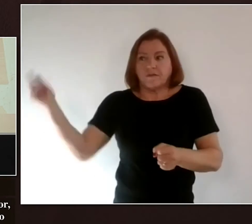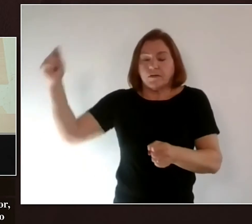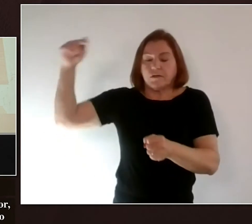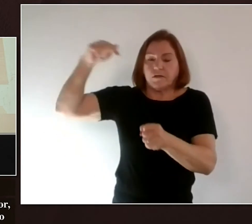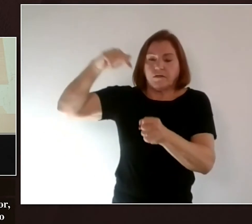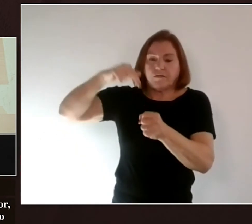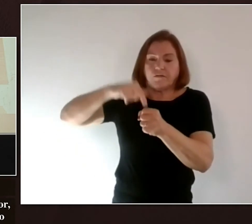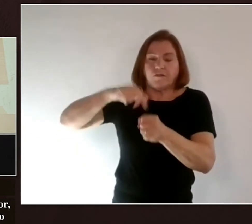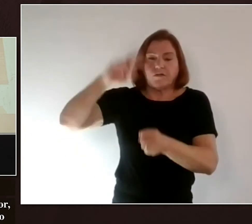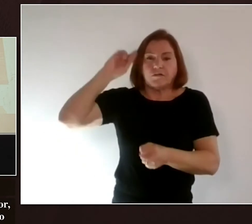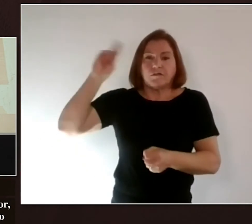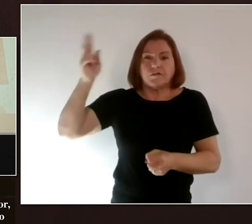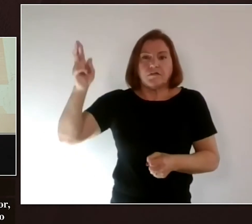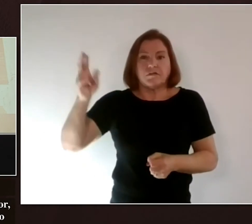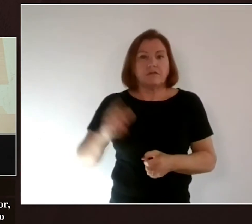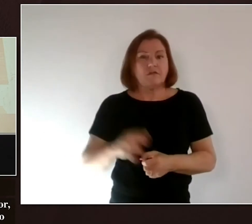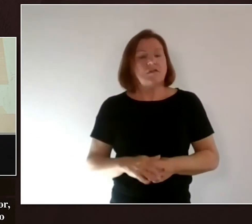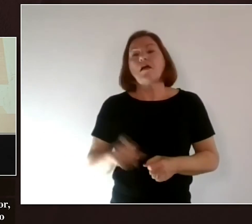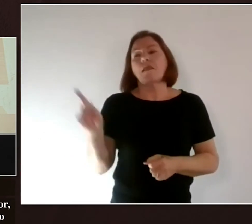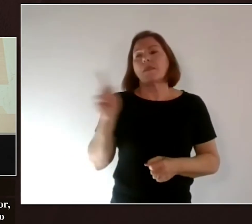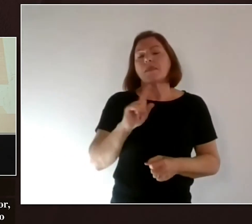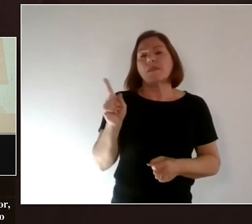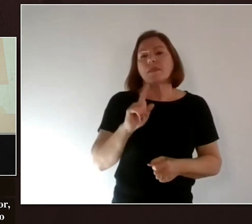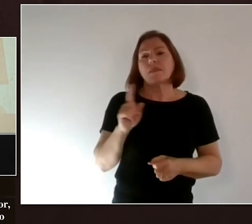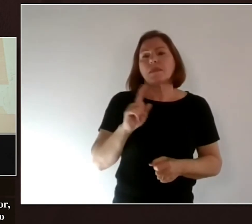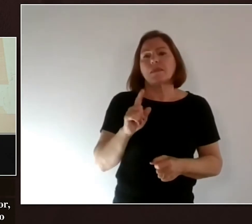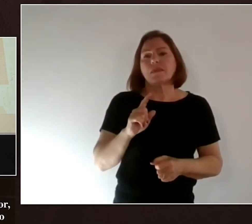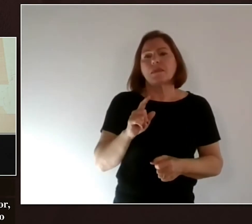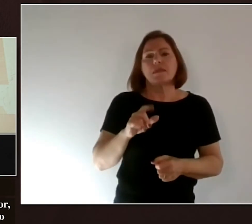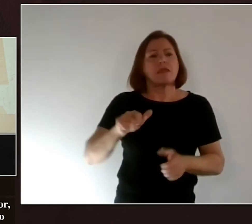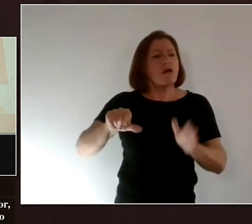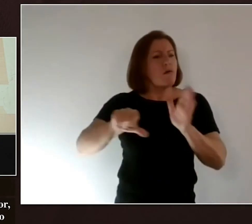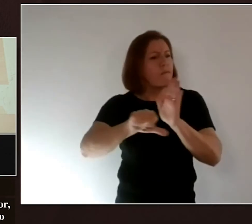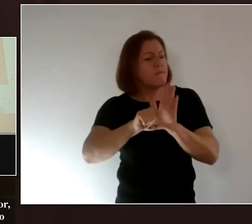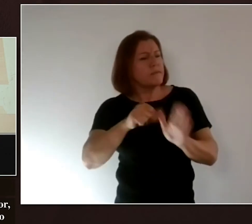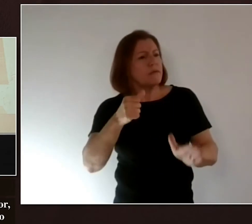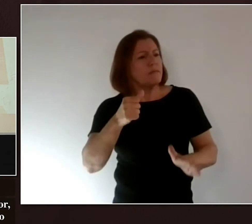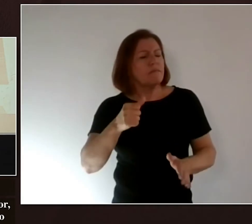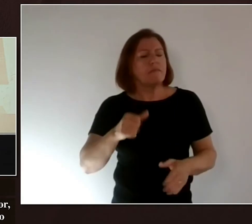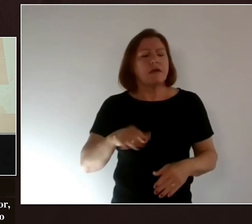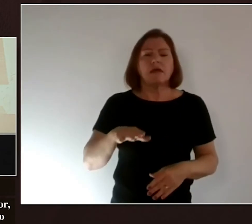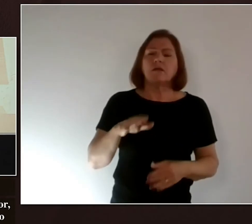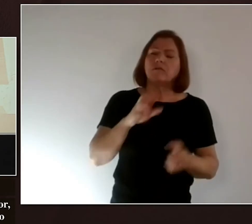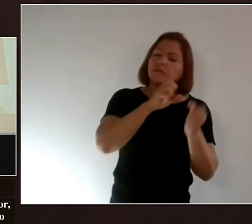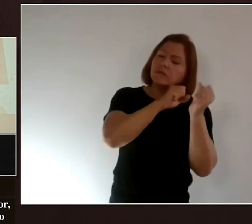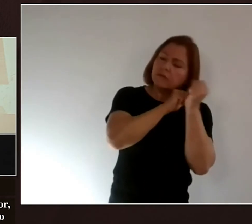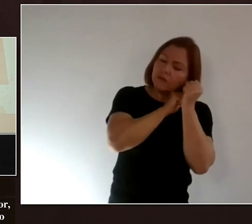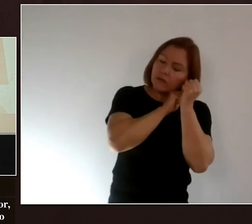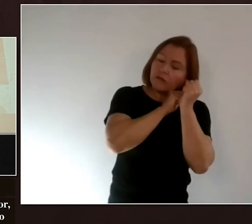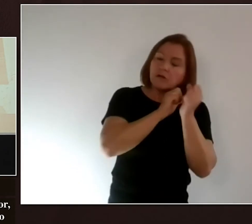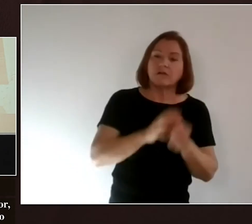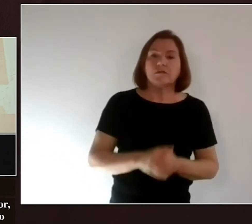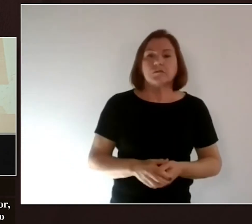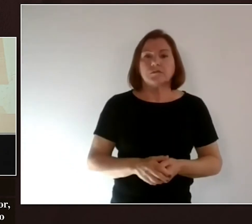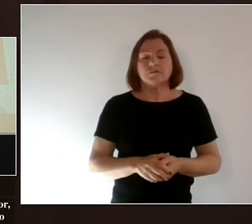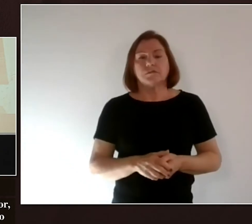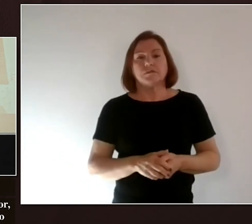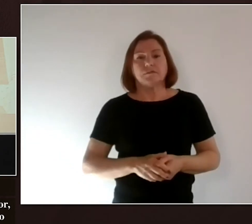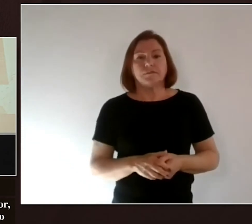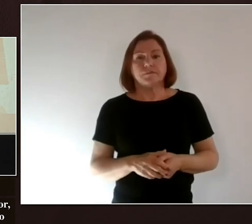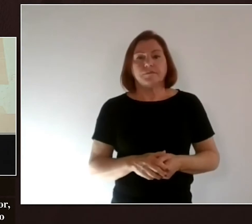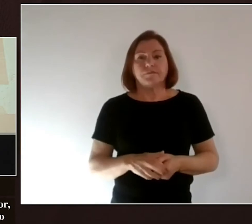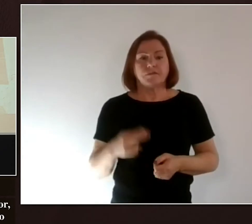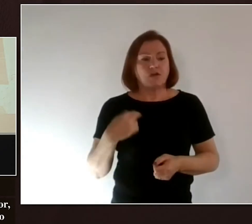modo algum precederemos os que dormem. Quer dizer, se nós permanecemos vivos até a volta do Senhor,